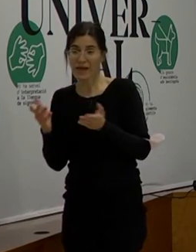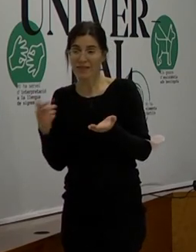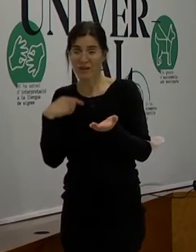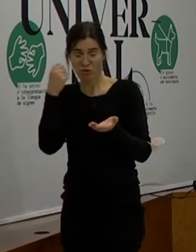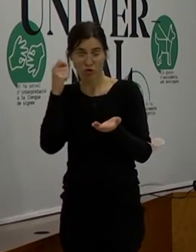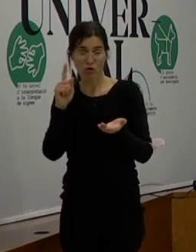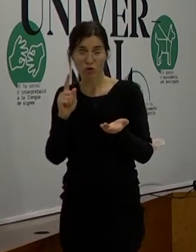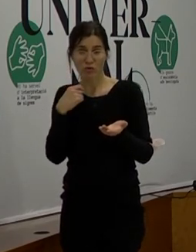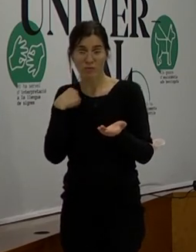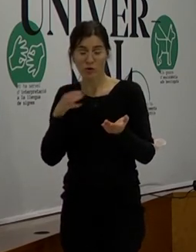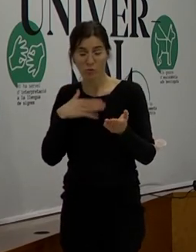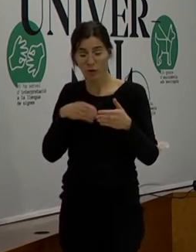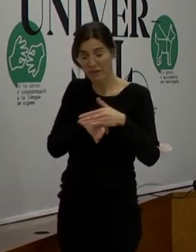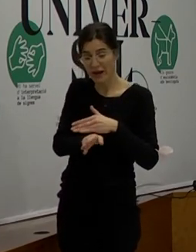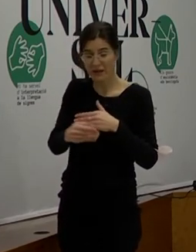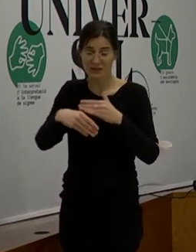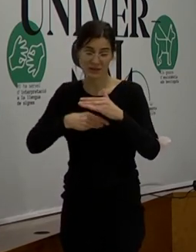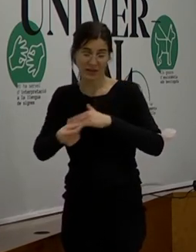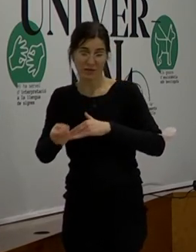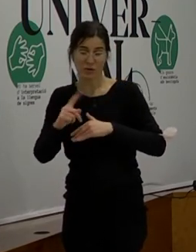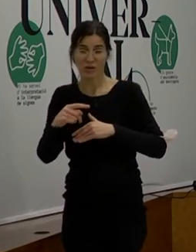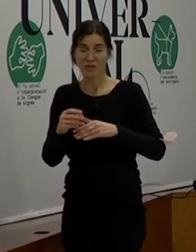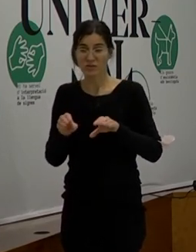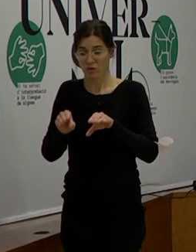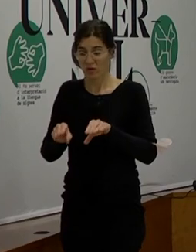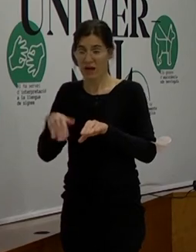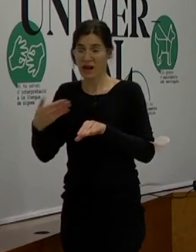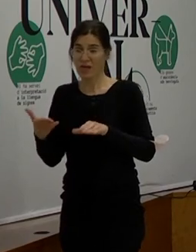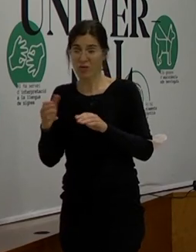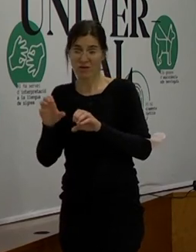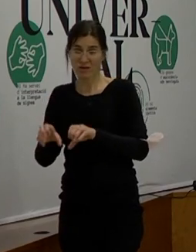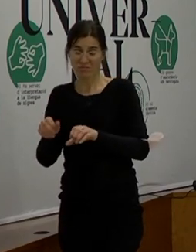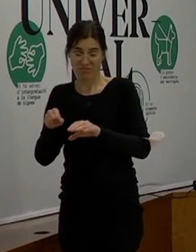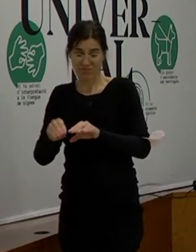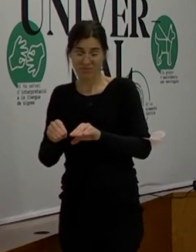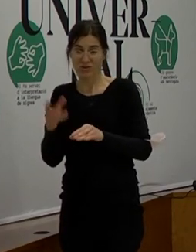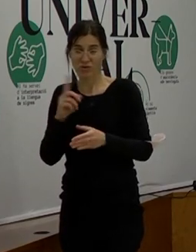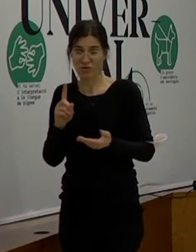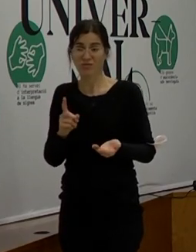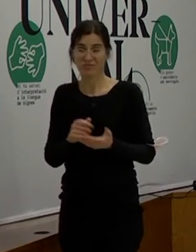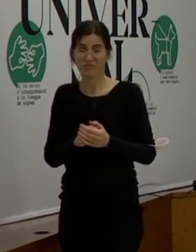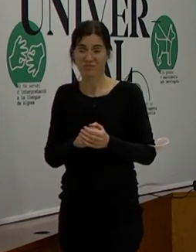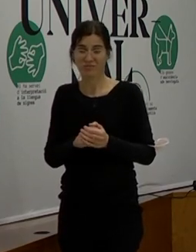però puc entrar i sortir, però necessito que no m'aparqui ningú, sisplau. ¿Vale?